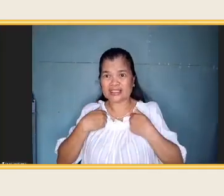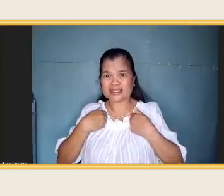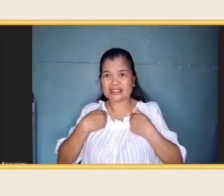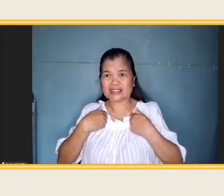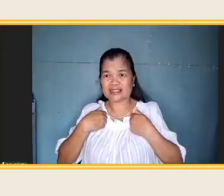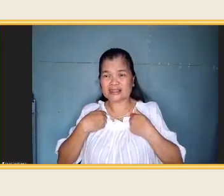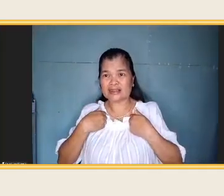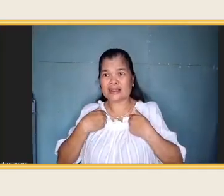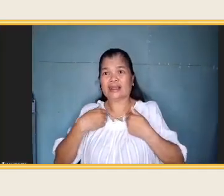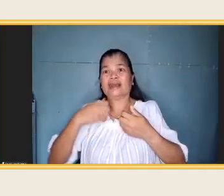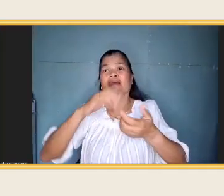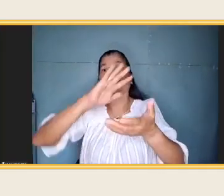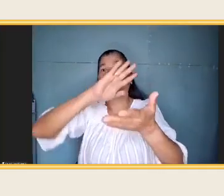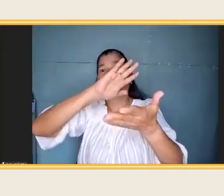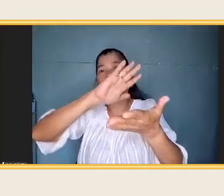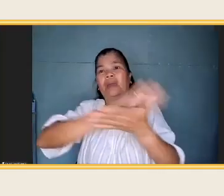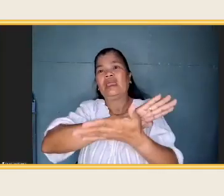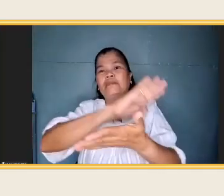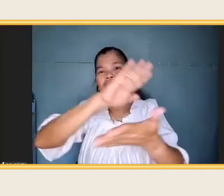Address.